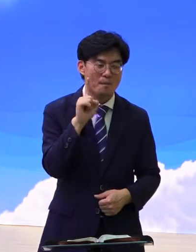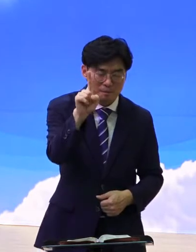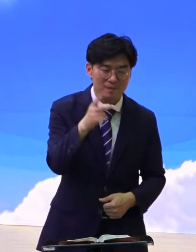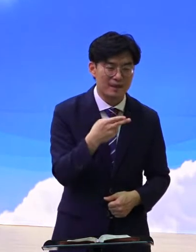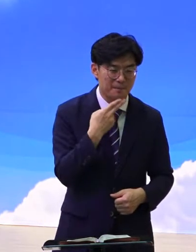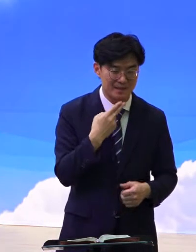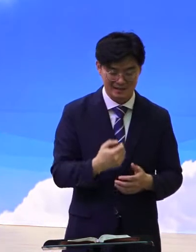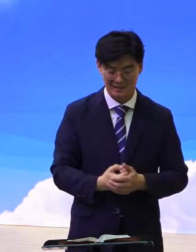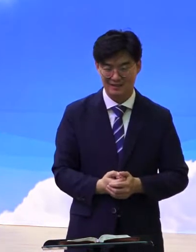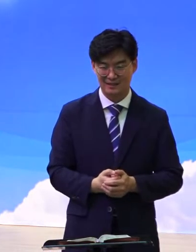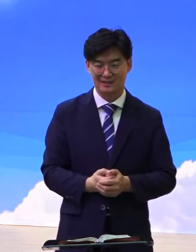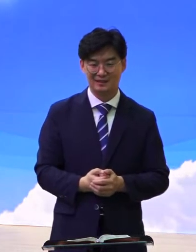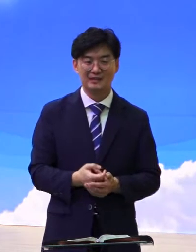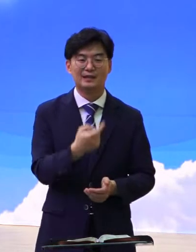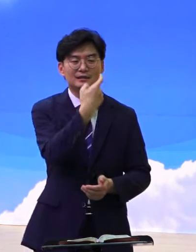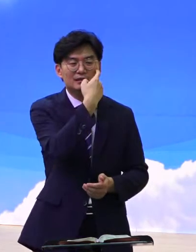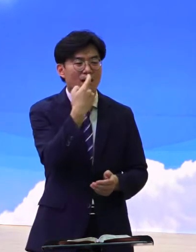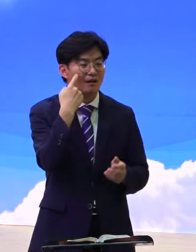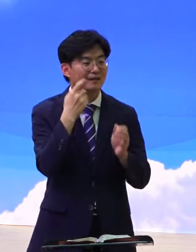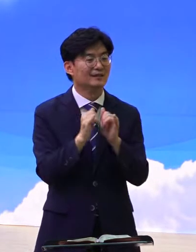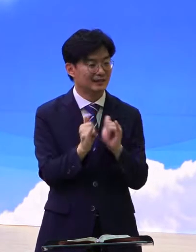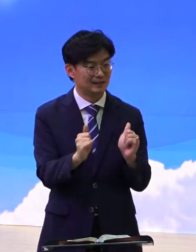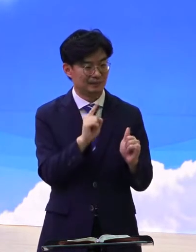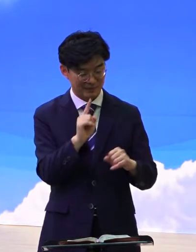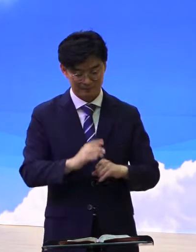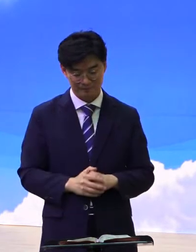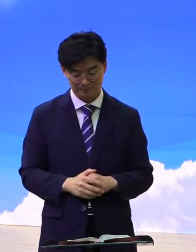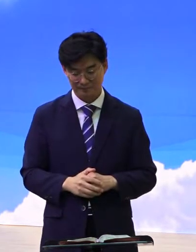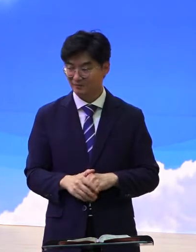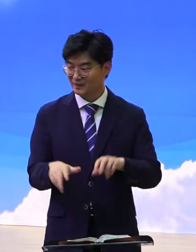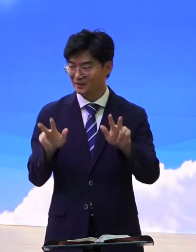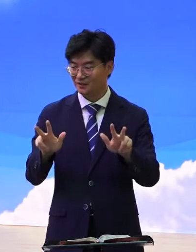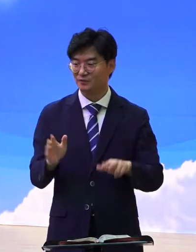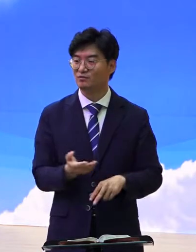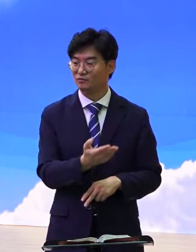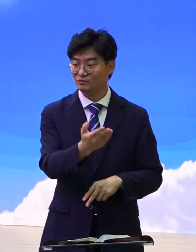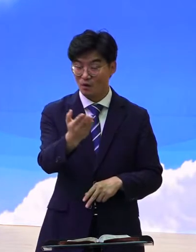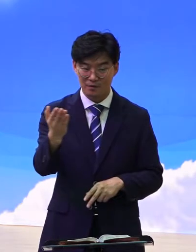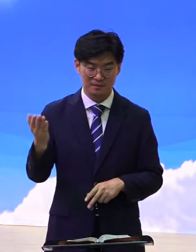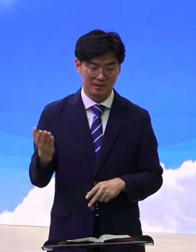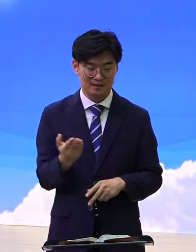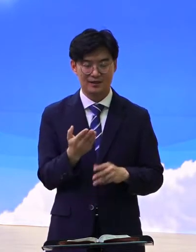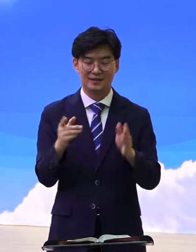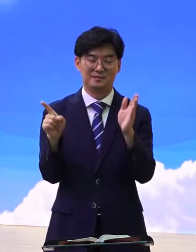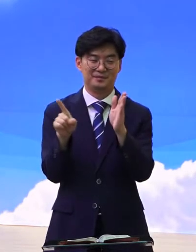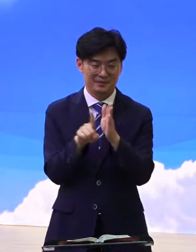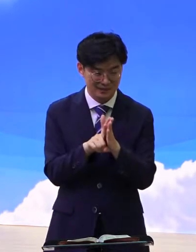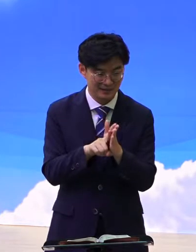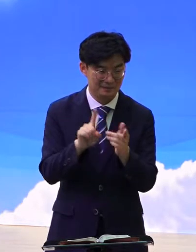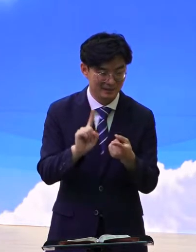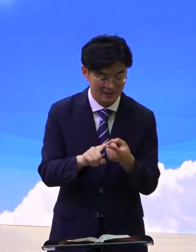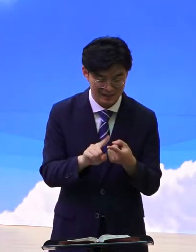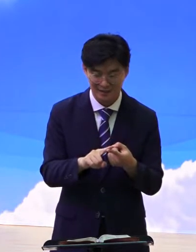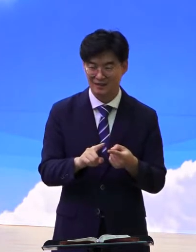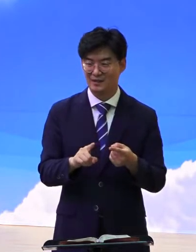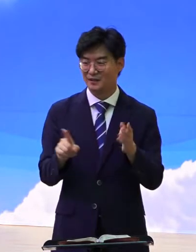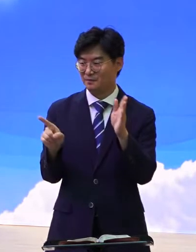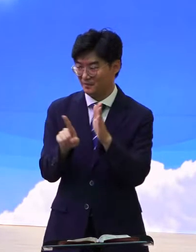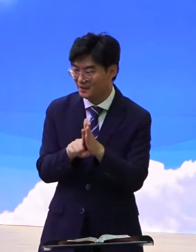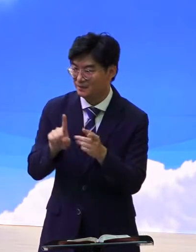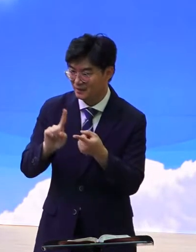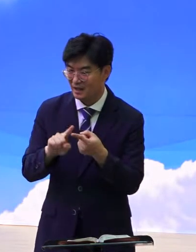여러분, 이 은혜의 예배 자리에 나오신 여러분 중에 정말로 믿음에, 여러분의 신앙에 생명을 건 사람이